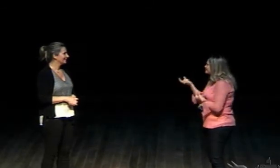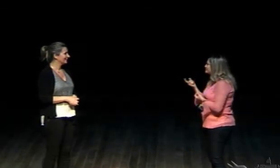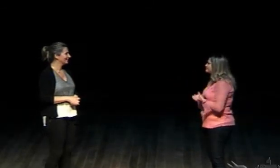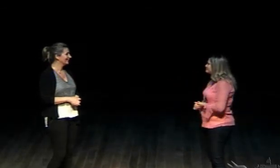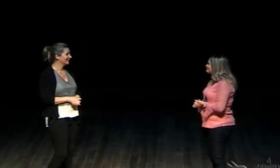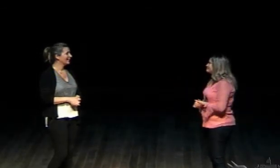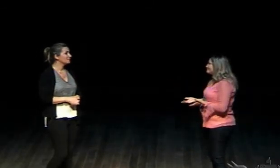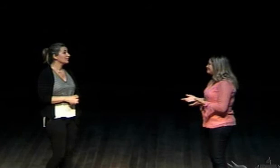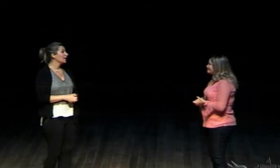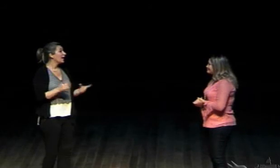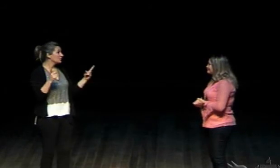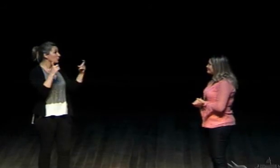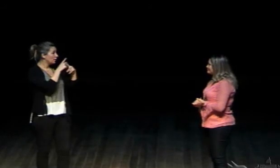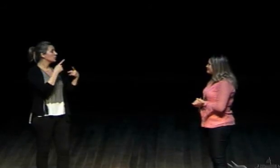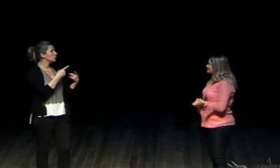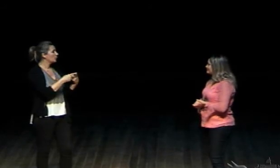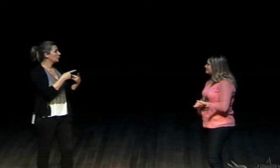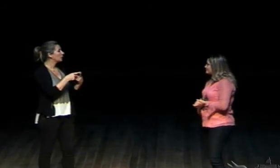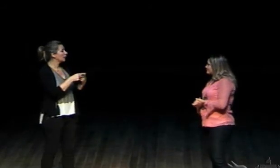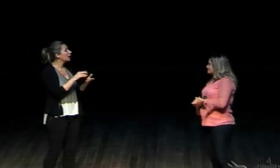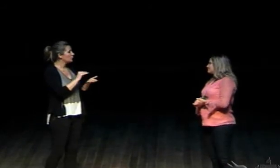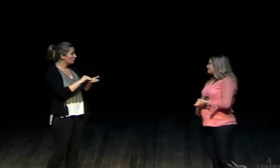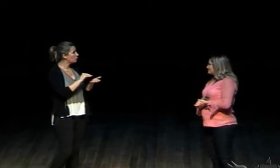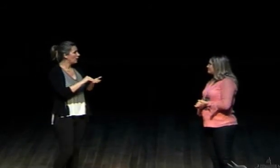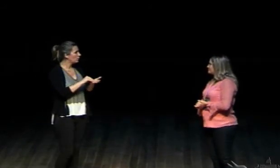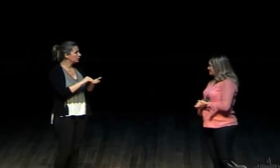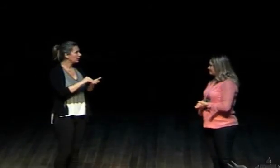e a didática de ensino, como isso é encontrada no currículo.